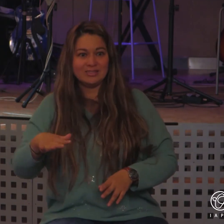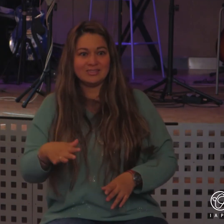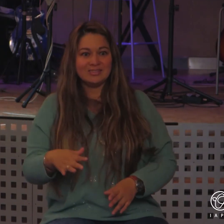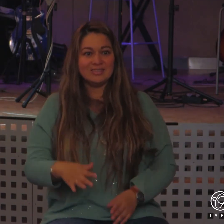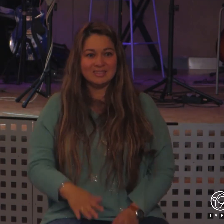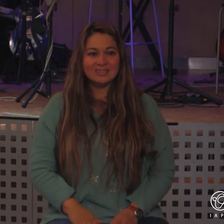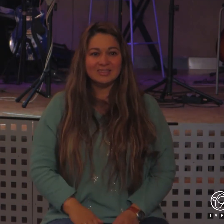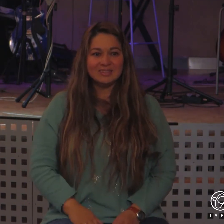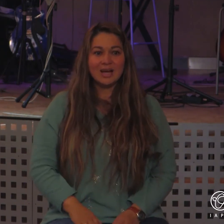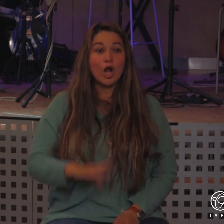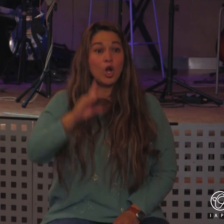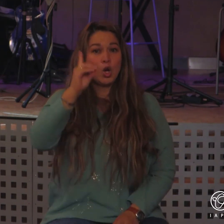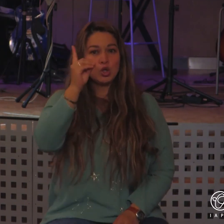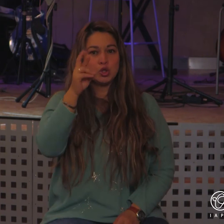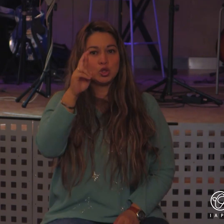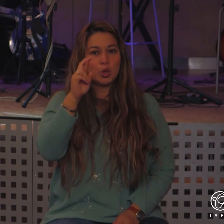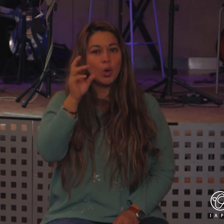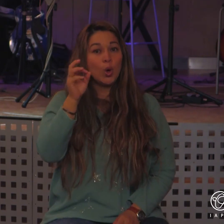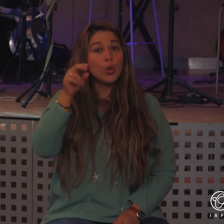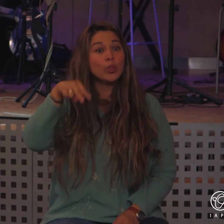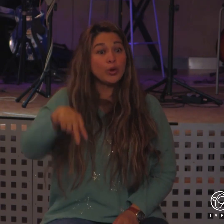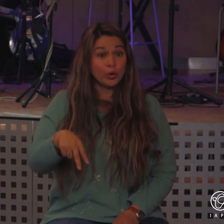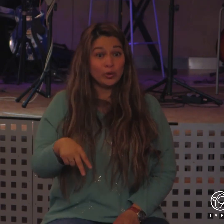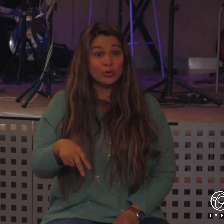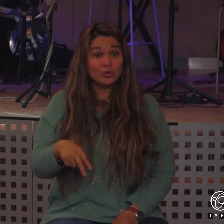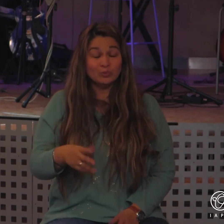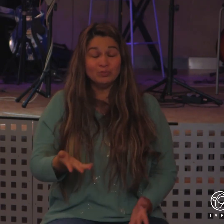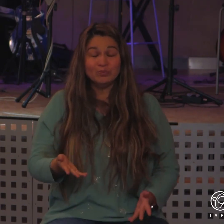sabéis. Han entrenado águilas.